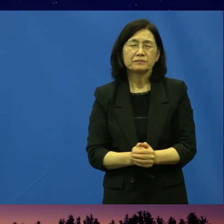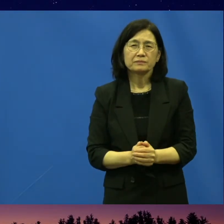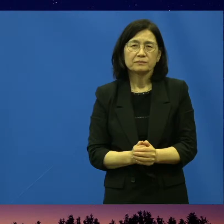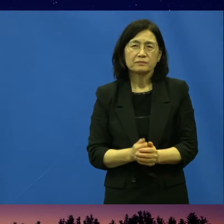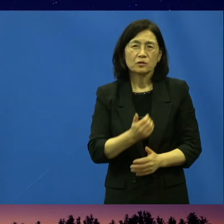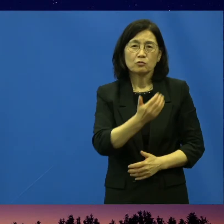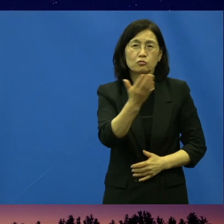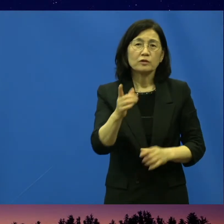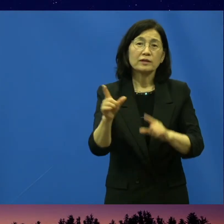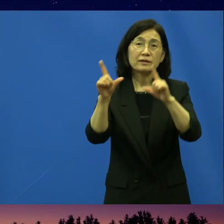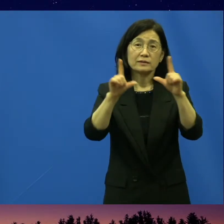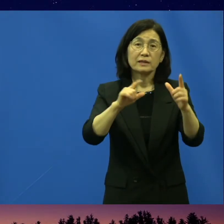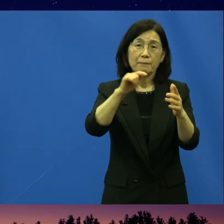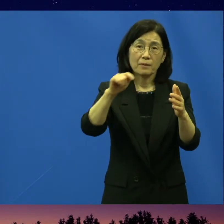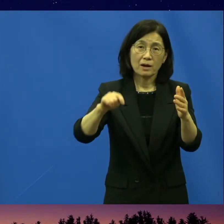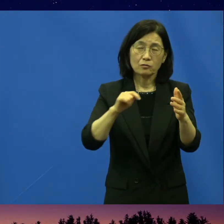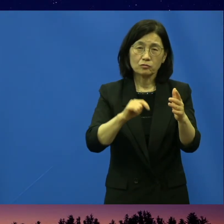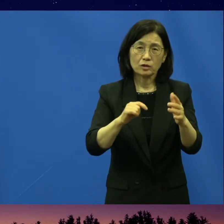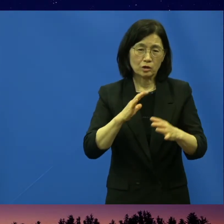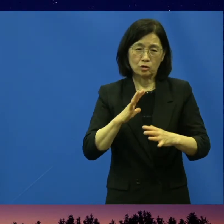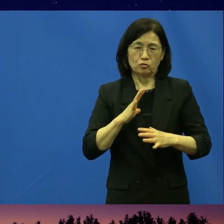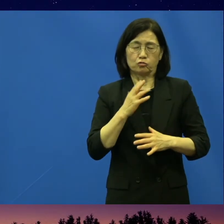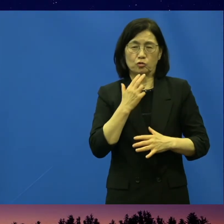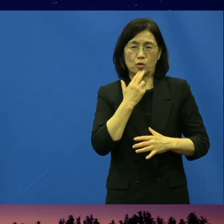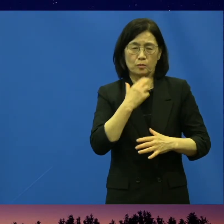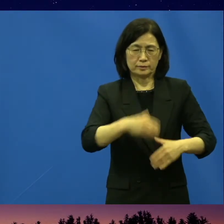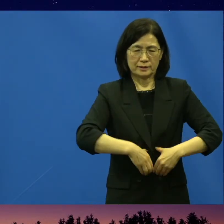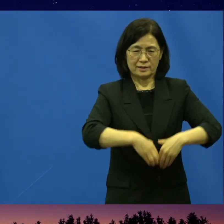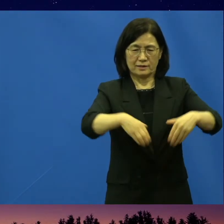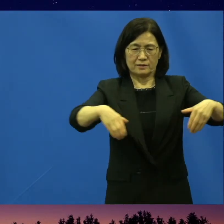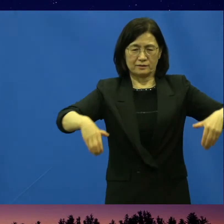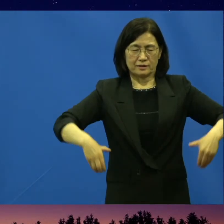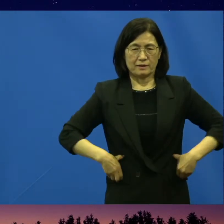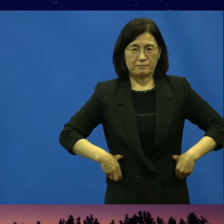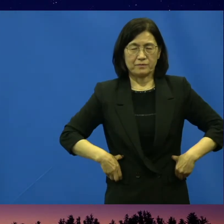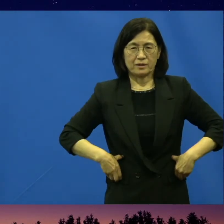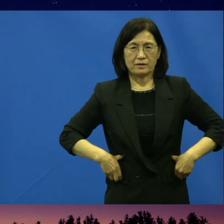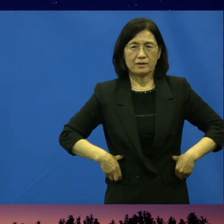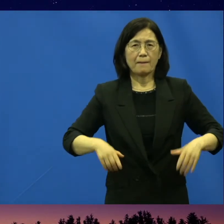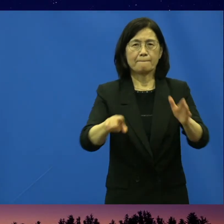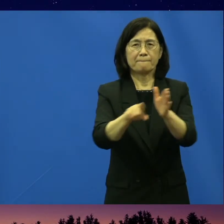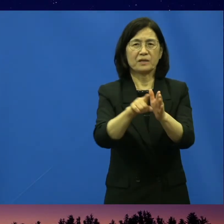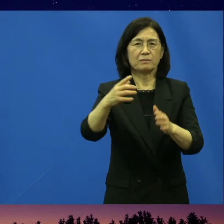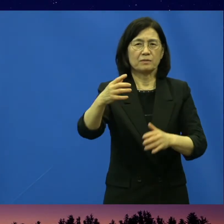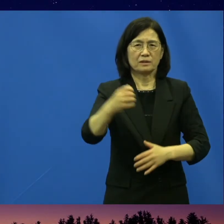우리의 삶 속에 두려움 없이 담대하게 거침없이 믿음으로